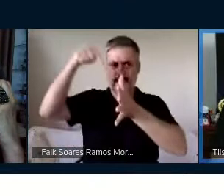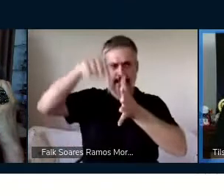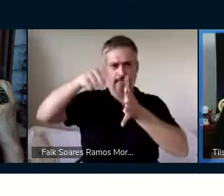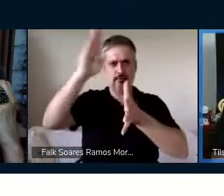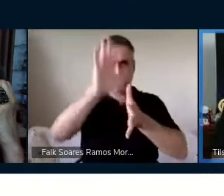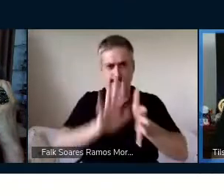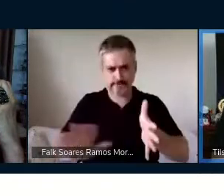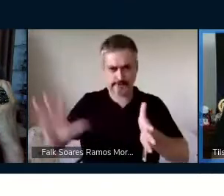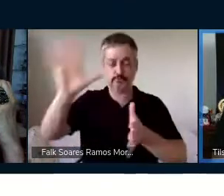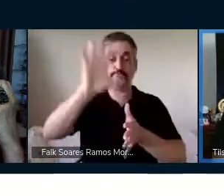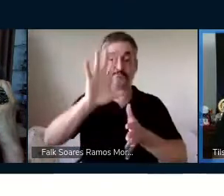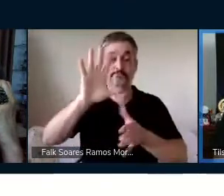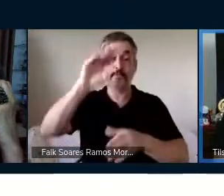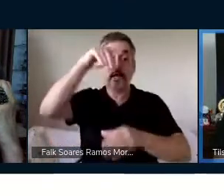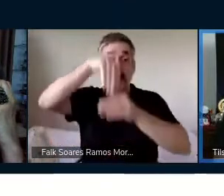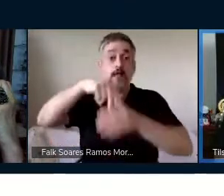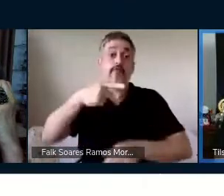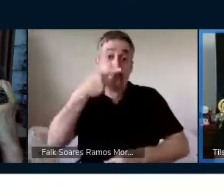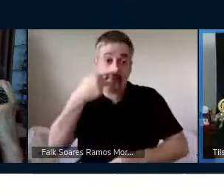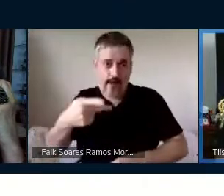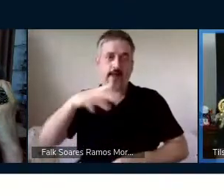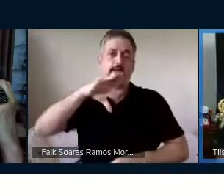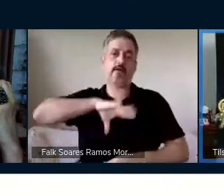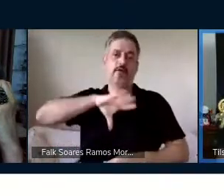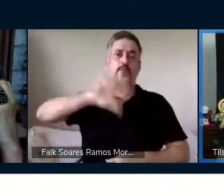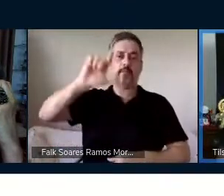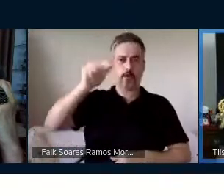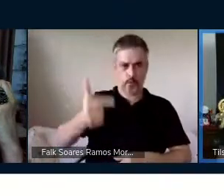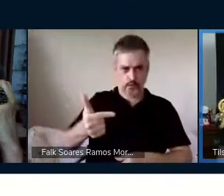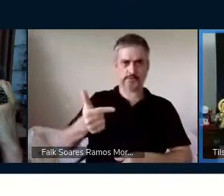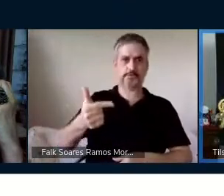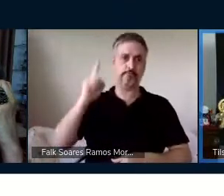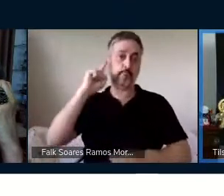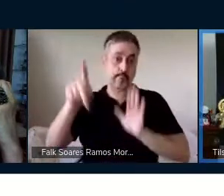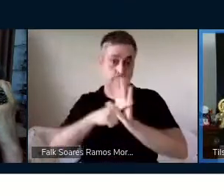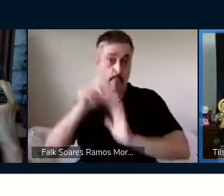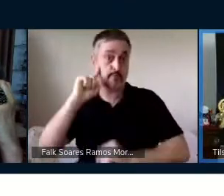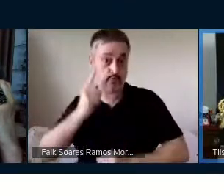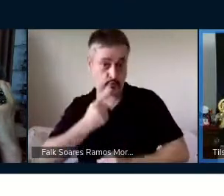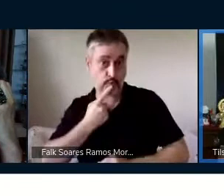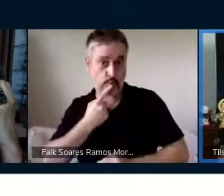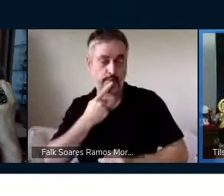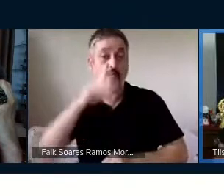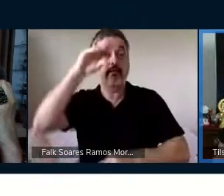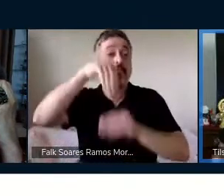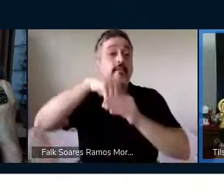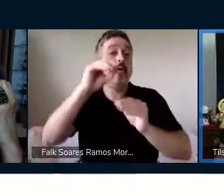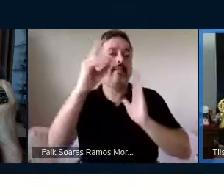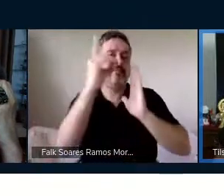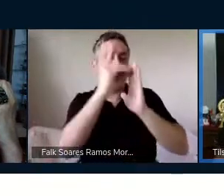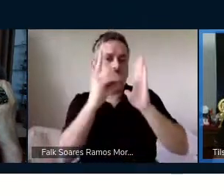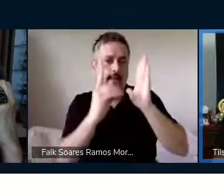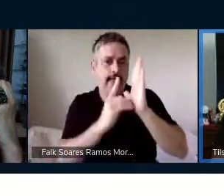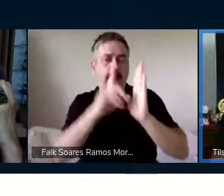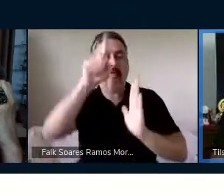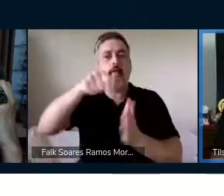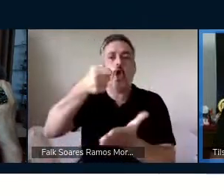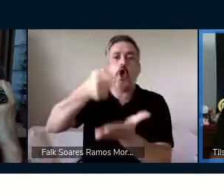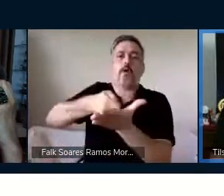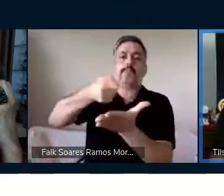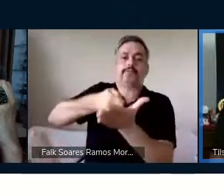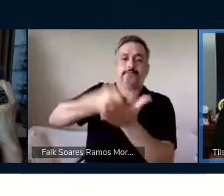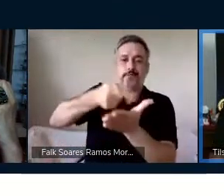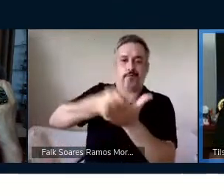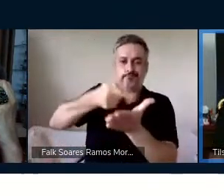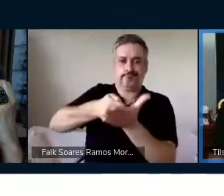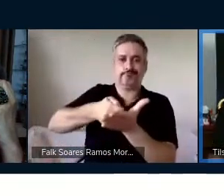E também passamos pela Lei 10.436 e o Decreto 5626, que é a lei que reconhece a língua brasileira